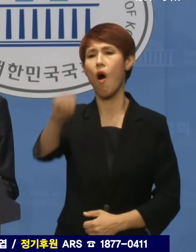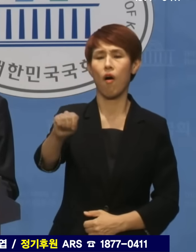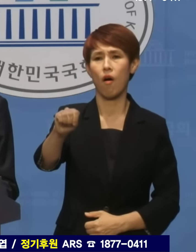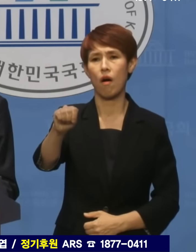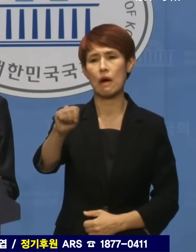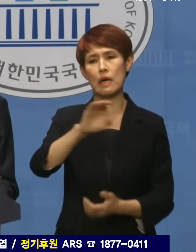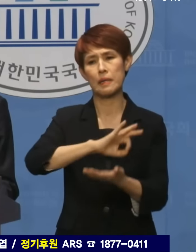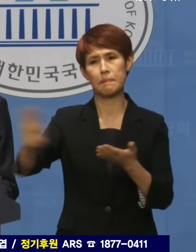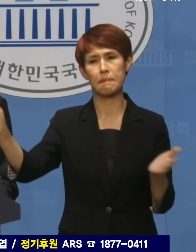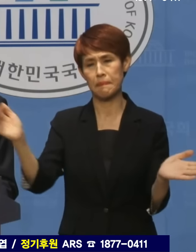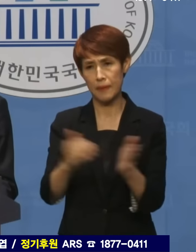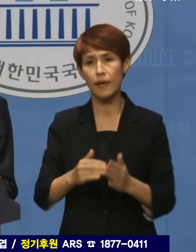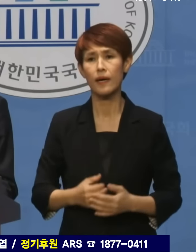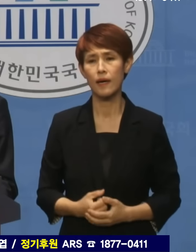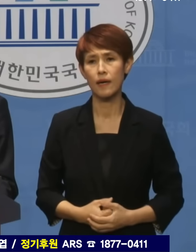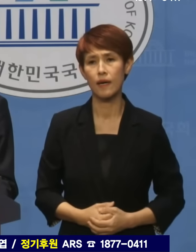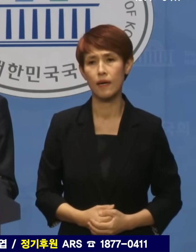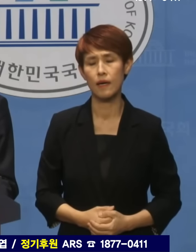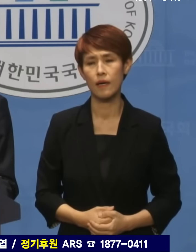비용을